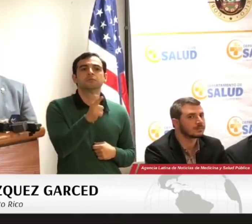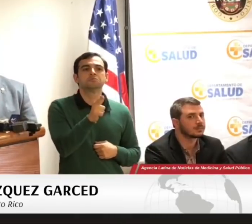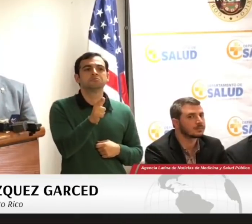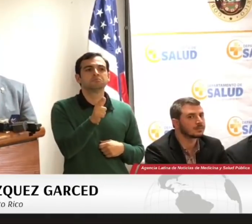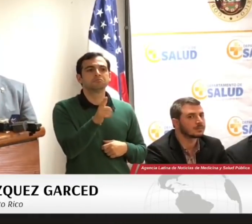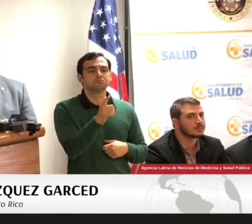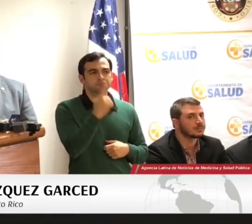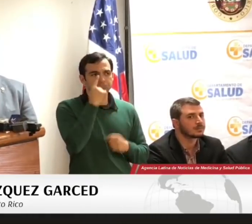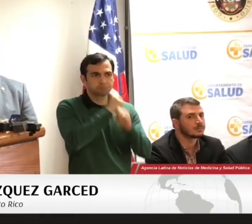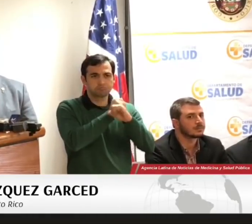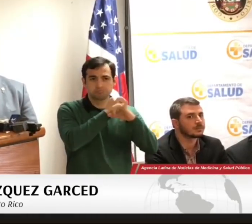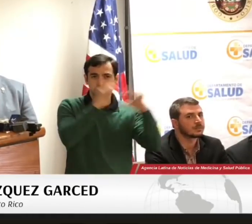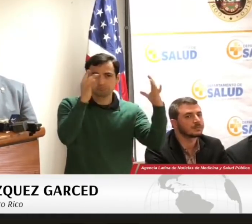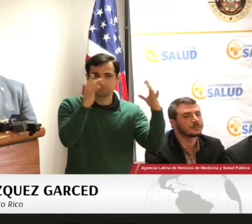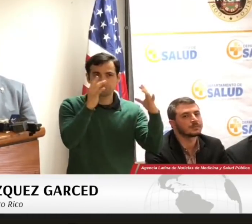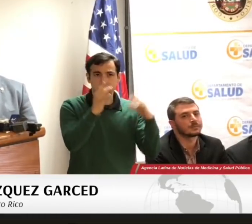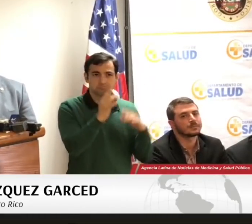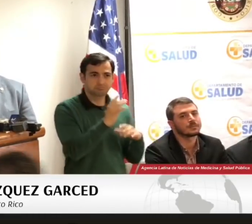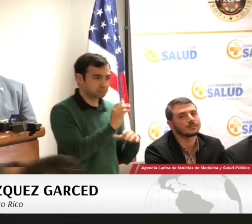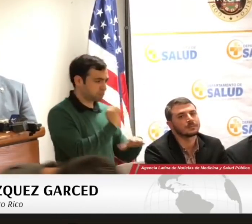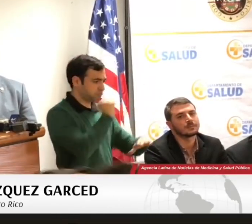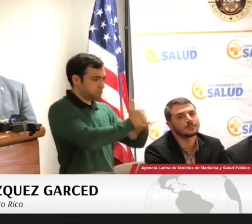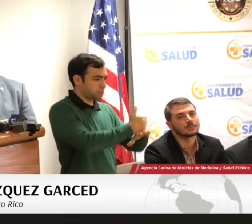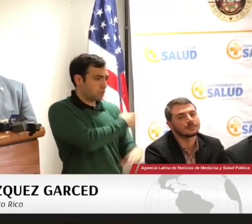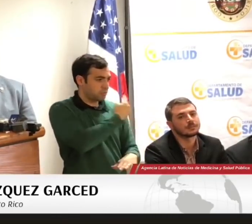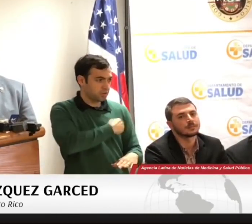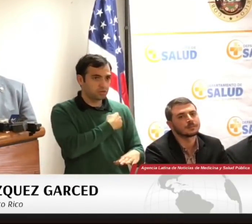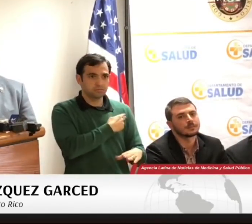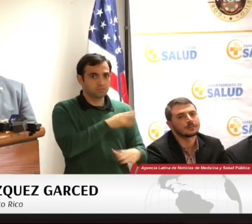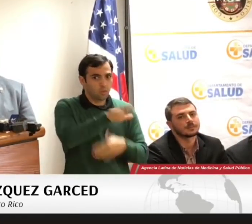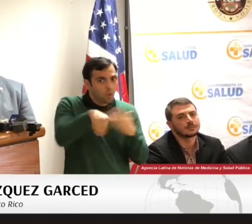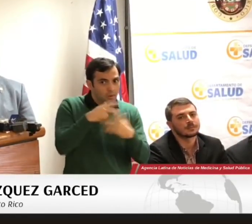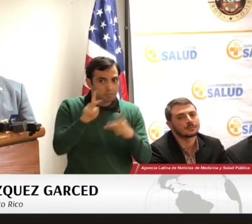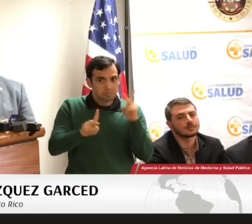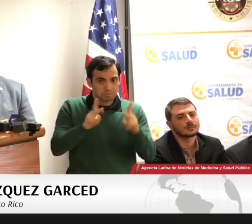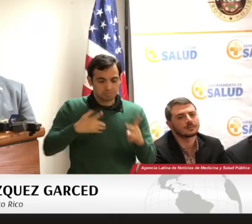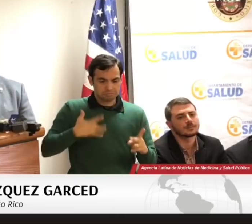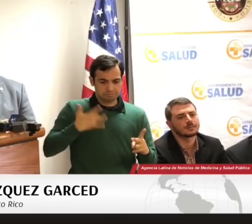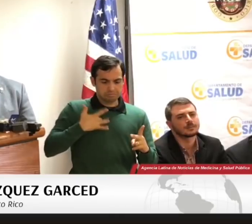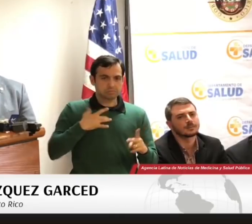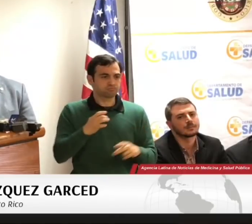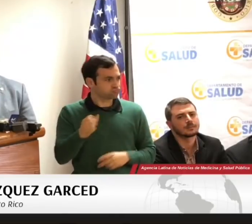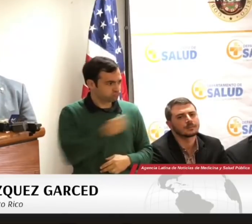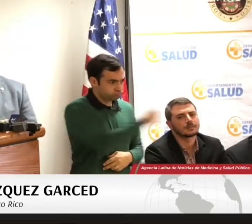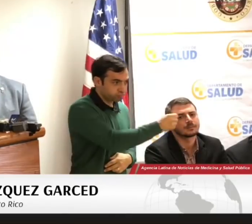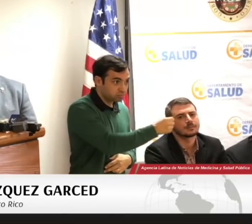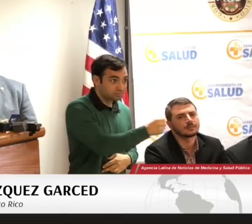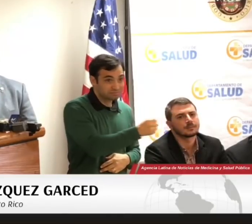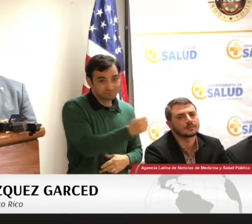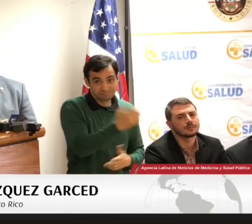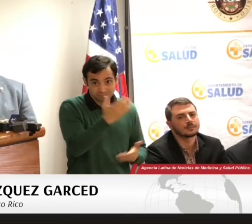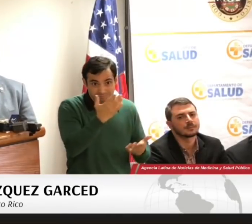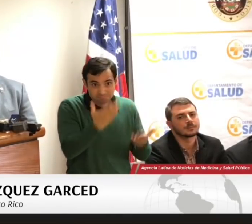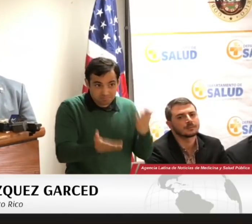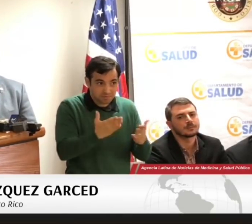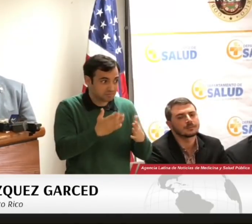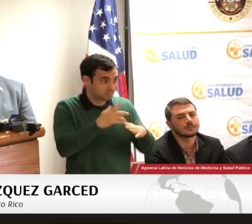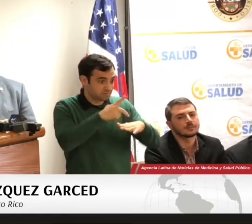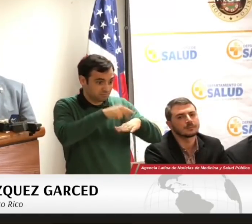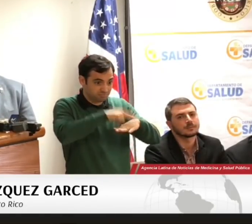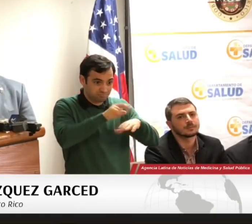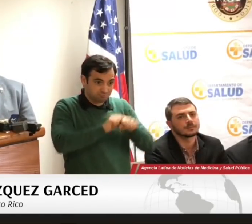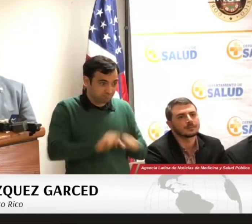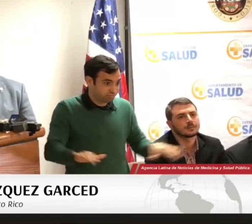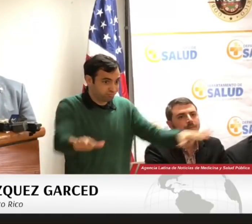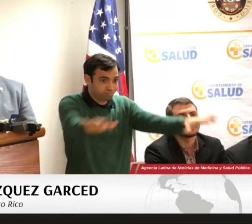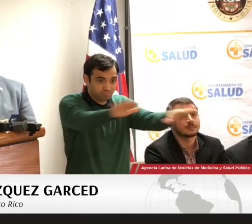que se ha visualizado, habilitar un hospital para ayudar a estas personas, más allá de eso, sabiendo que pudieran estar contagiados en toda la isla. ¿No se vislumbra algún mecanismo